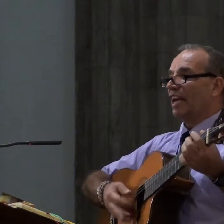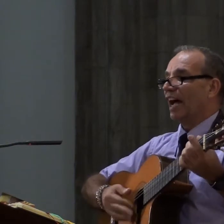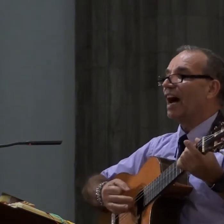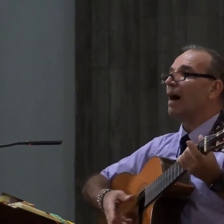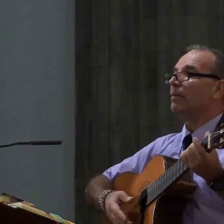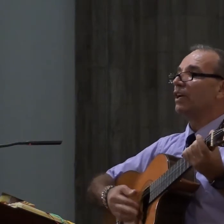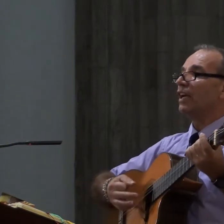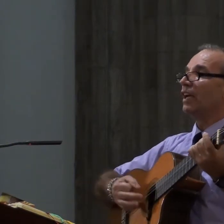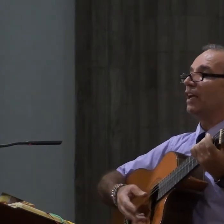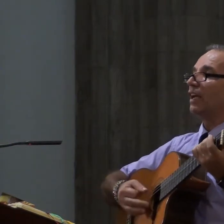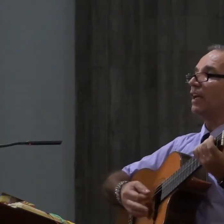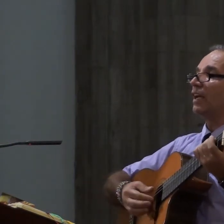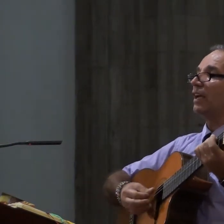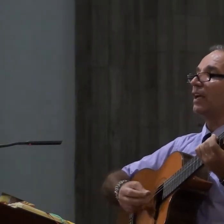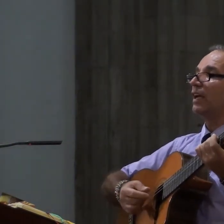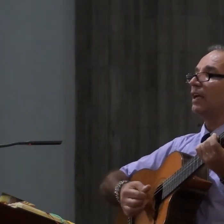viene